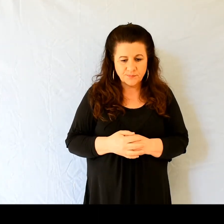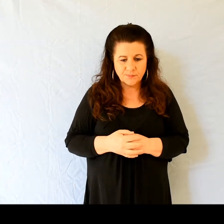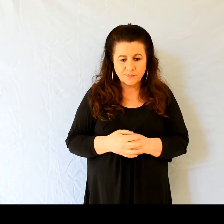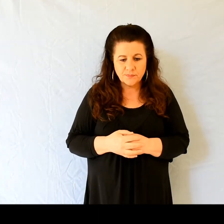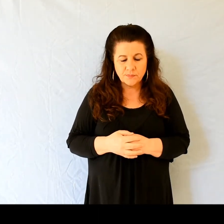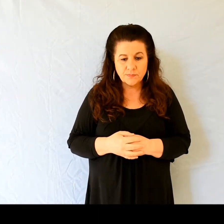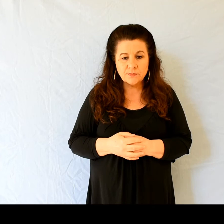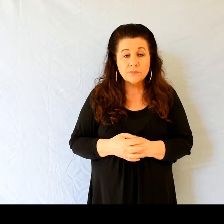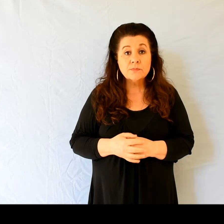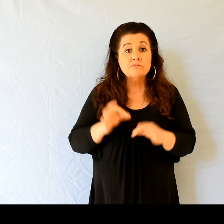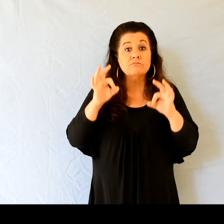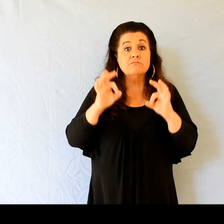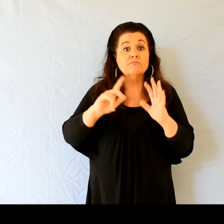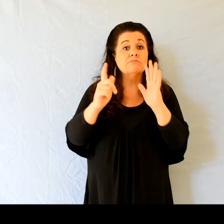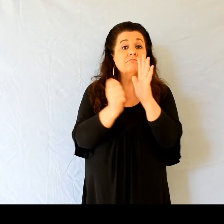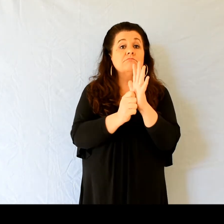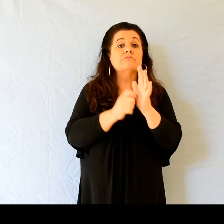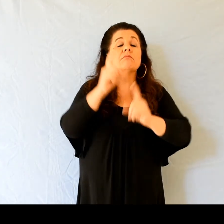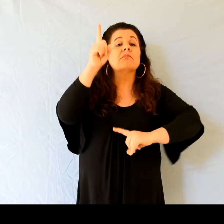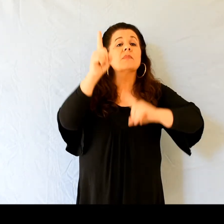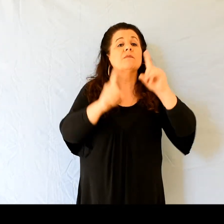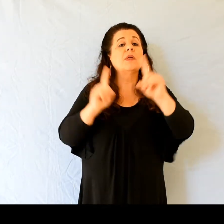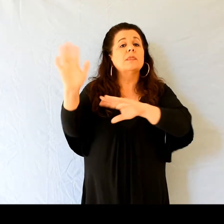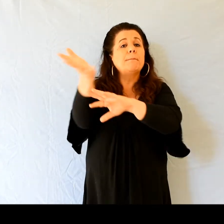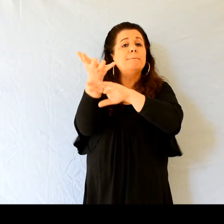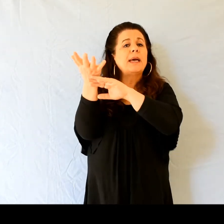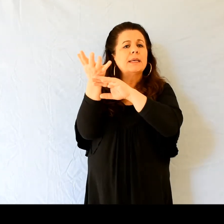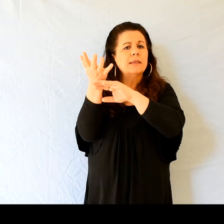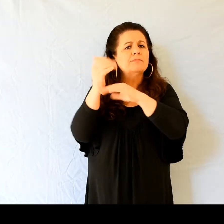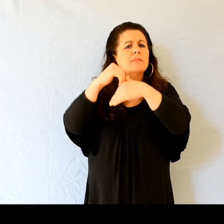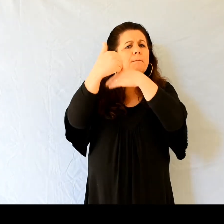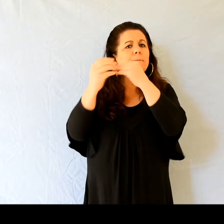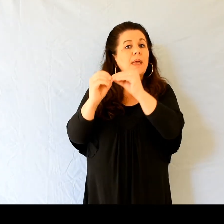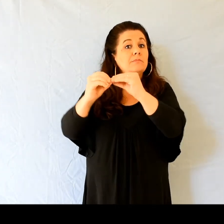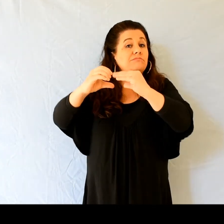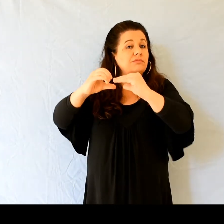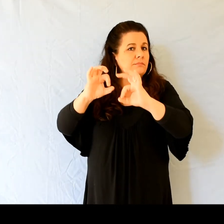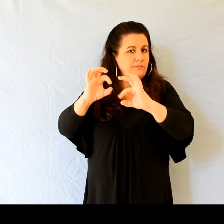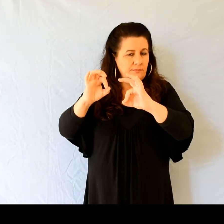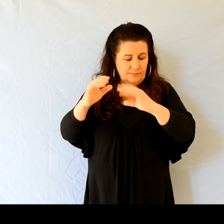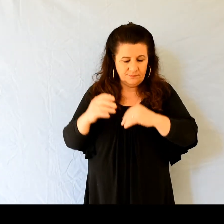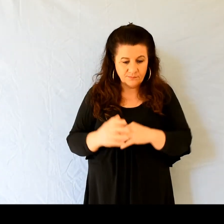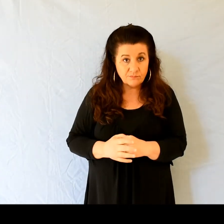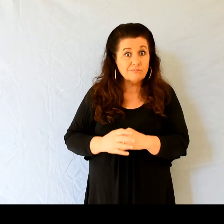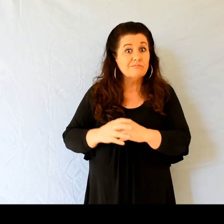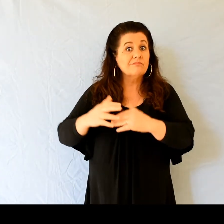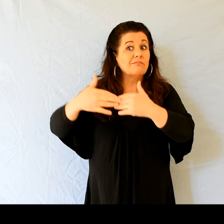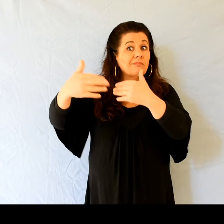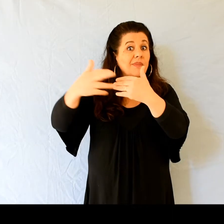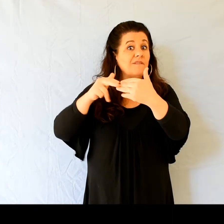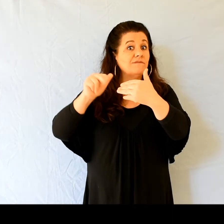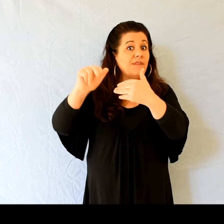La fête de la Pâque et des pains sans levain allait avoir lieu 2 jours après.